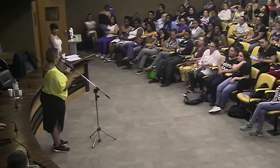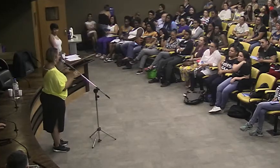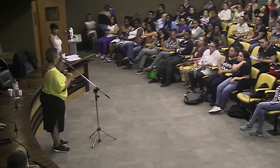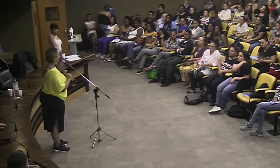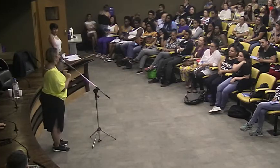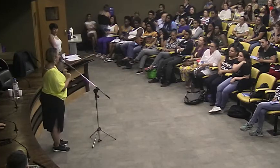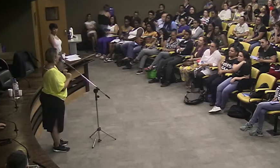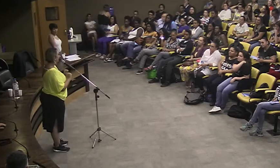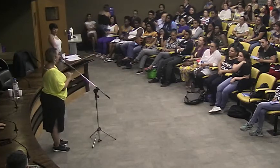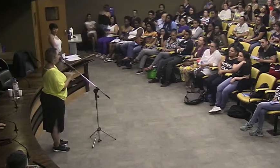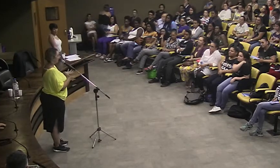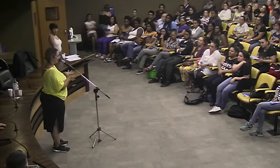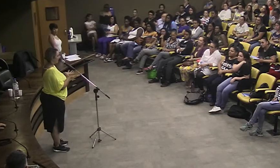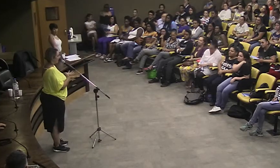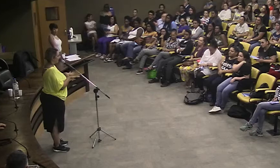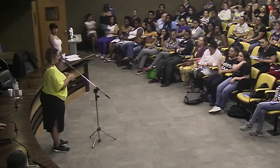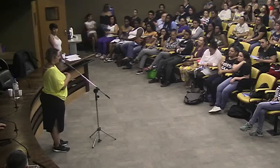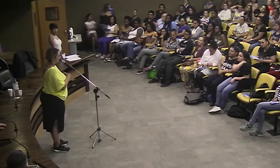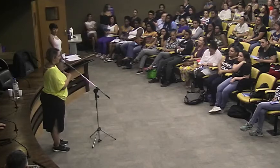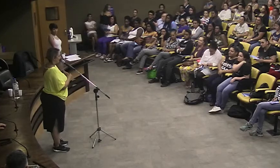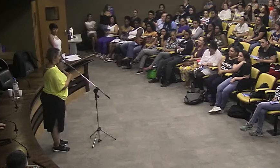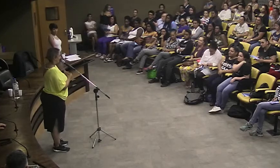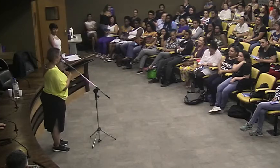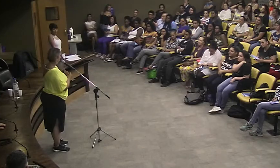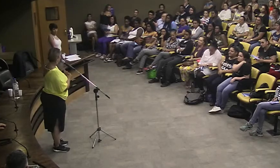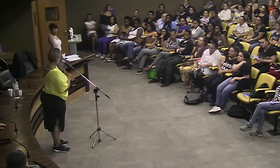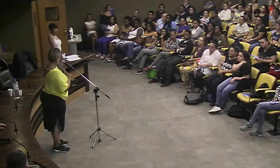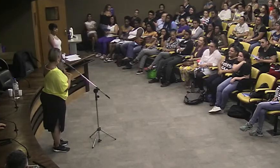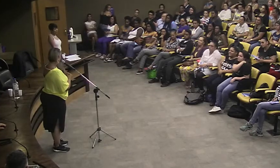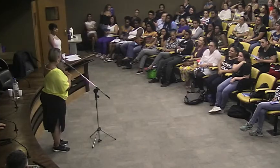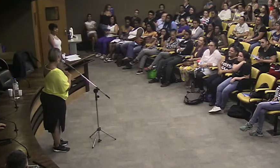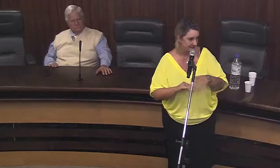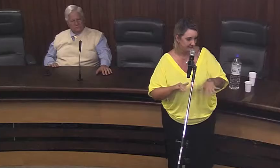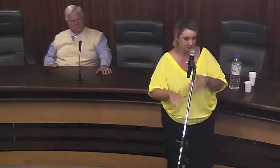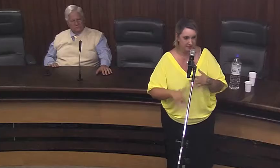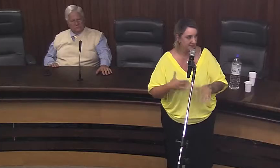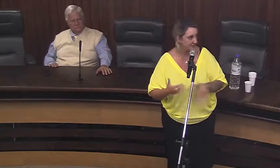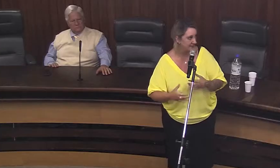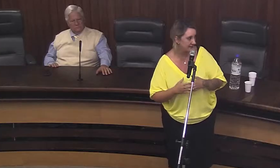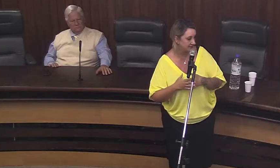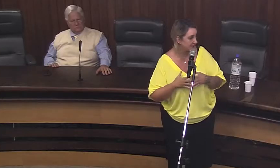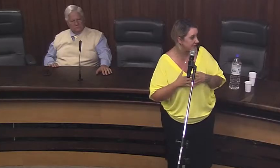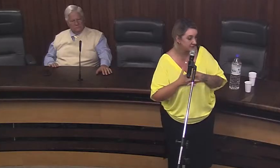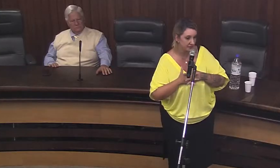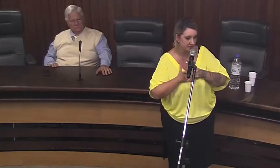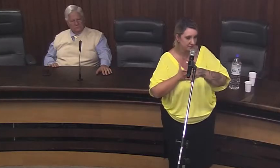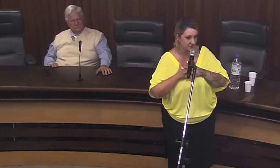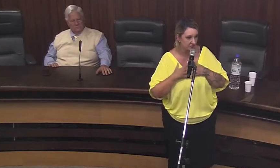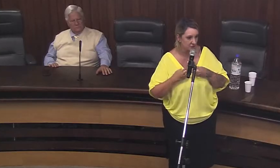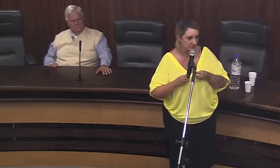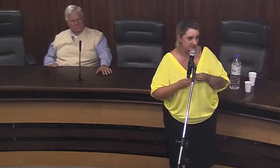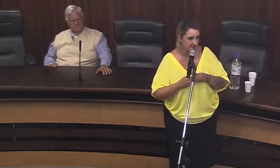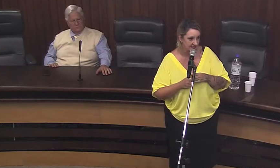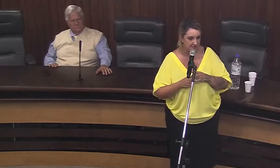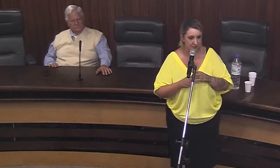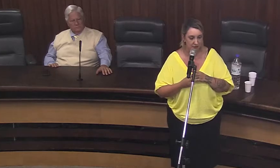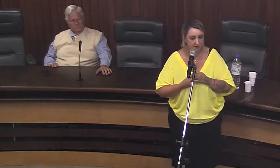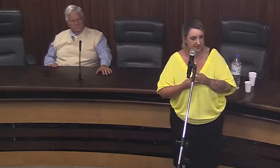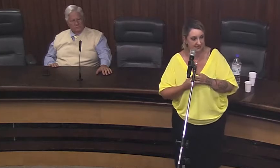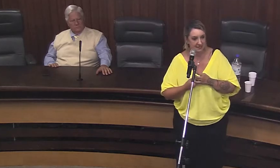isso. Desculpa, mas esse é o meu jeito, assim, a gente leva super na brincadeira. Depois que eu peguei, mostrei o chicote, as garras e tudo mais, aí